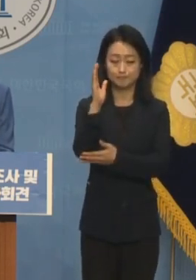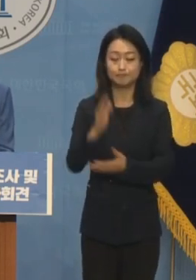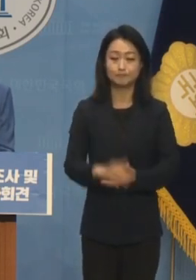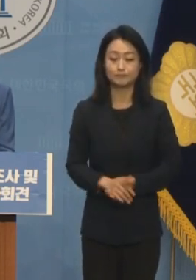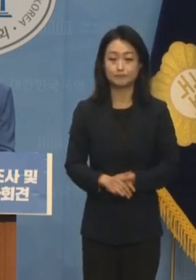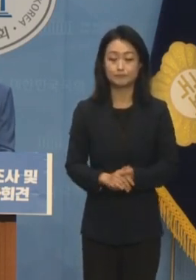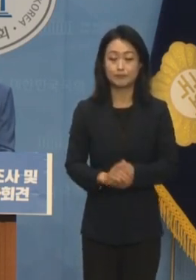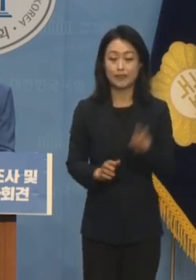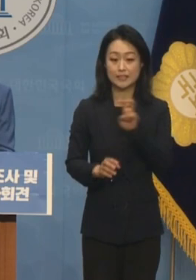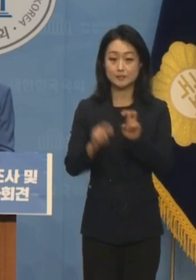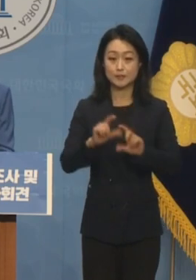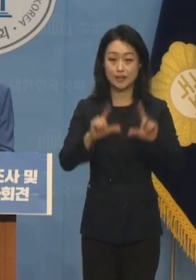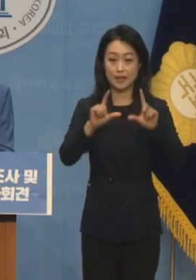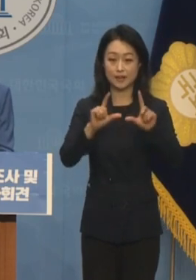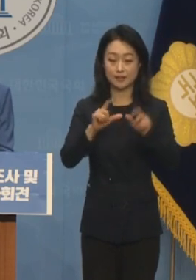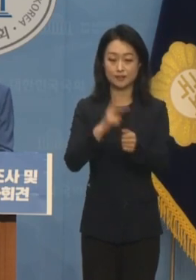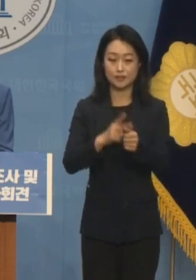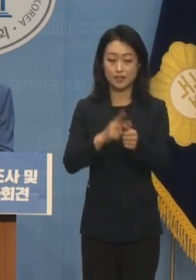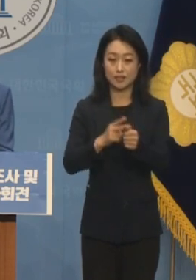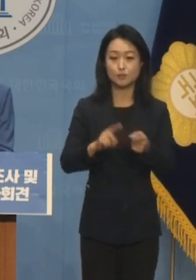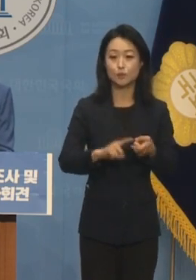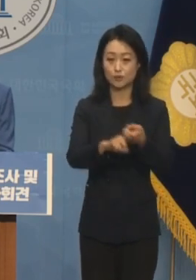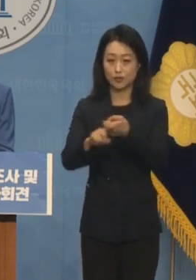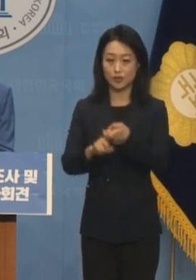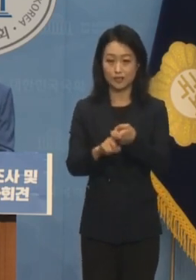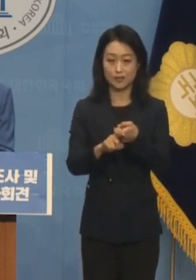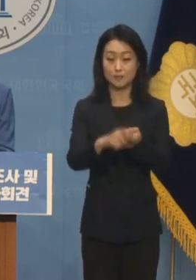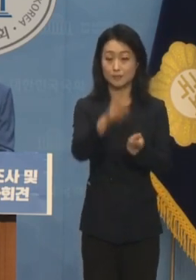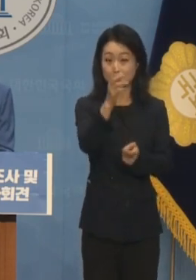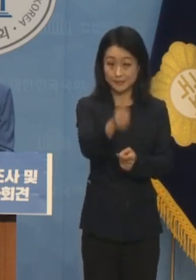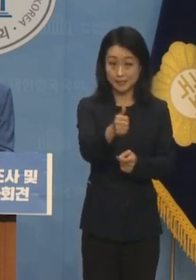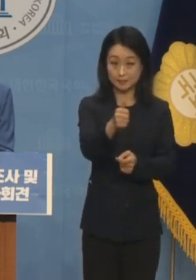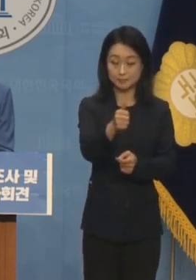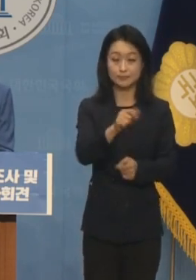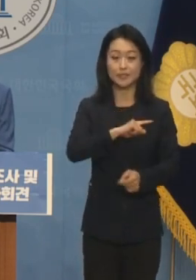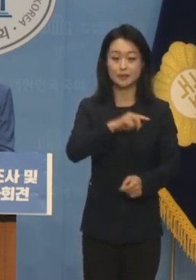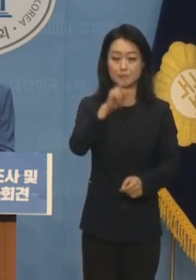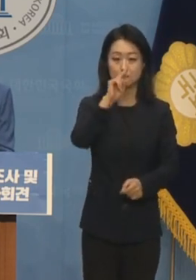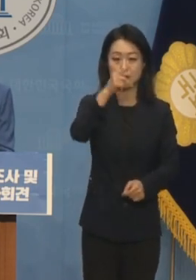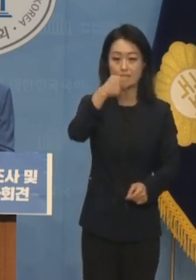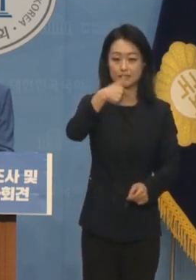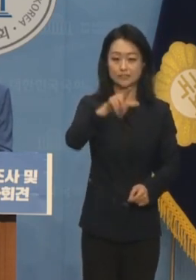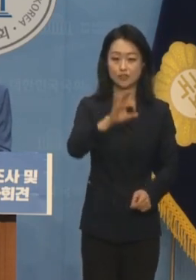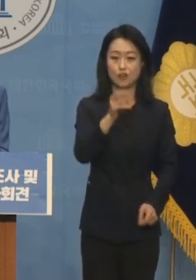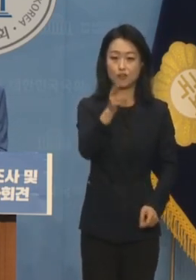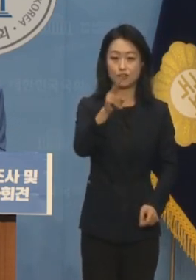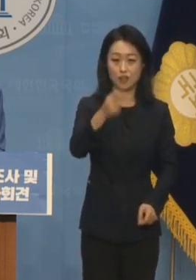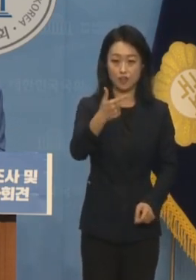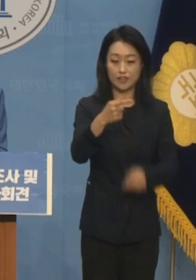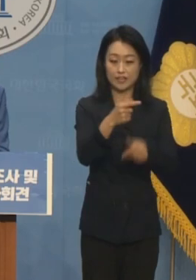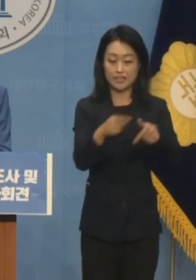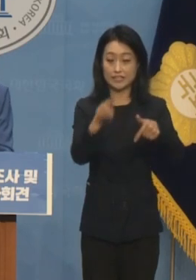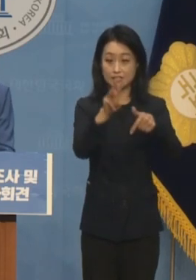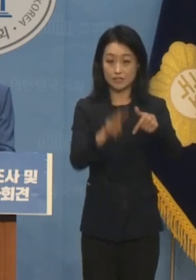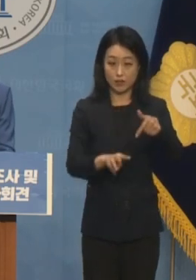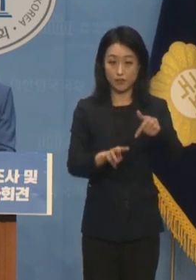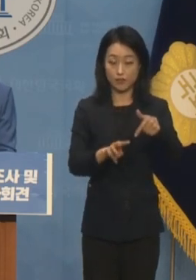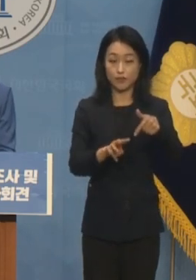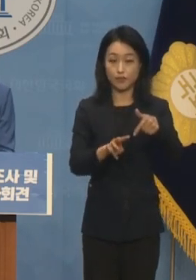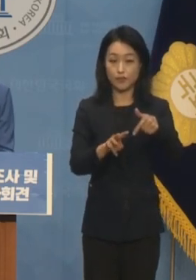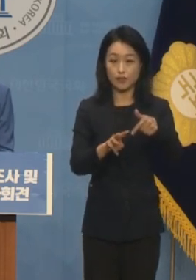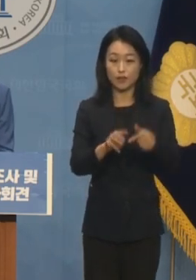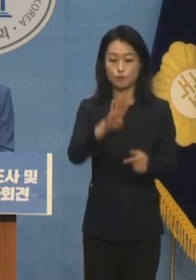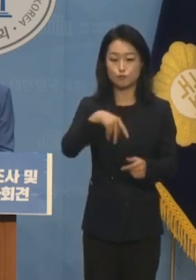지난 20일 교총 제39대 회장 선거 이래 박정현 인천 부원여중교사가